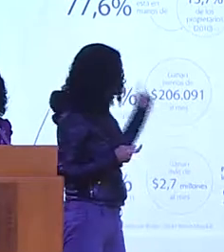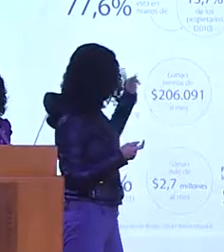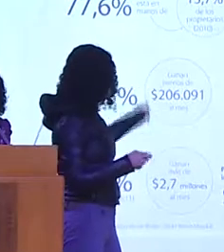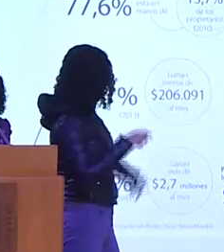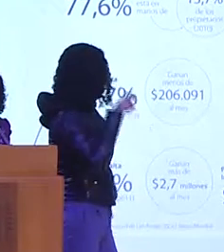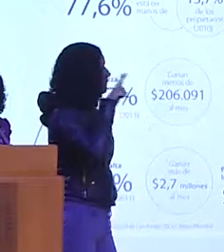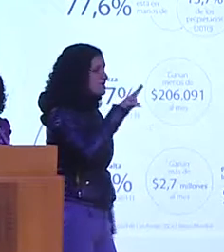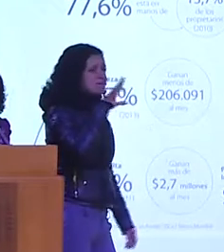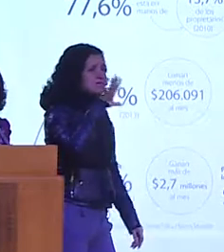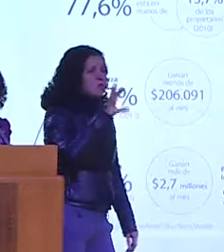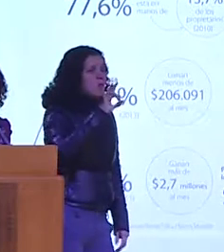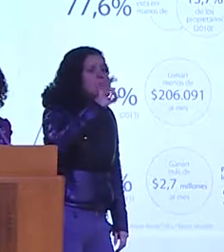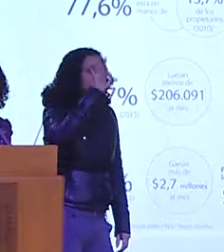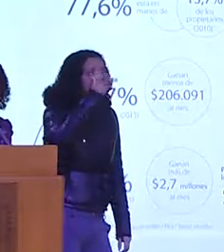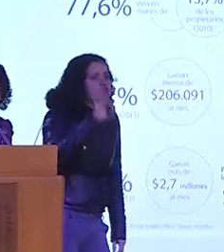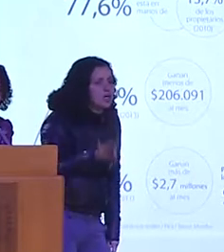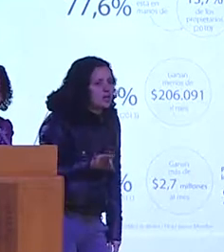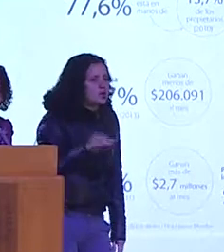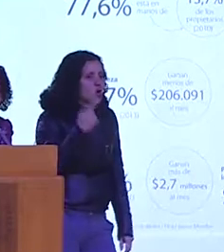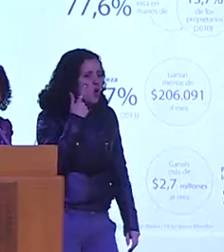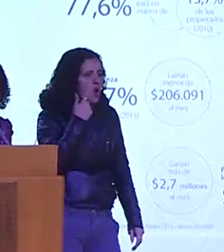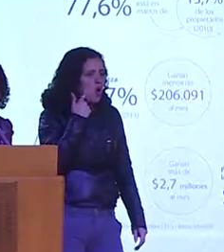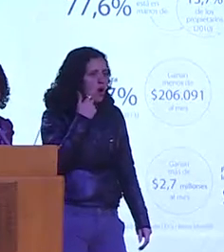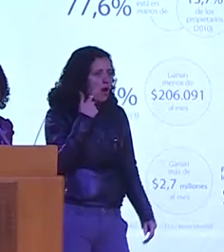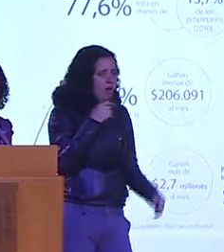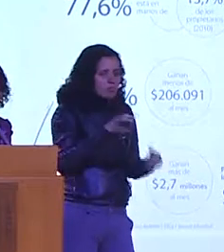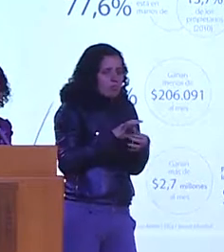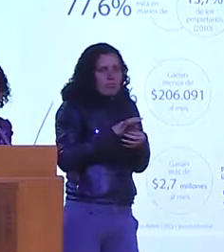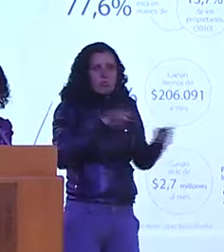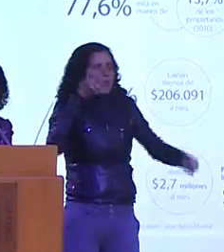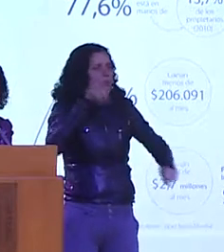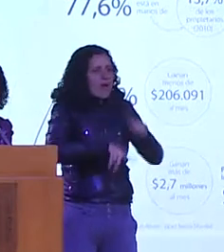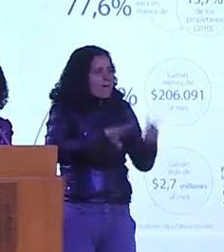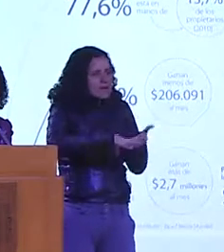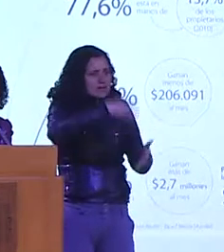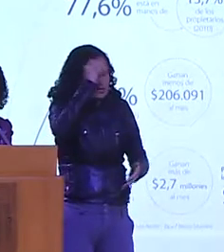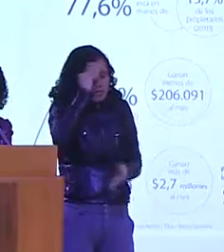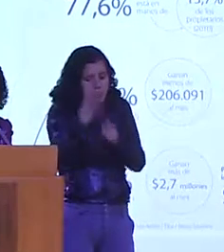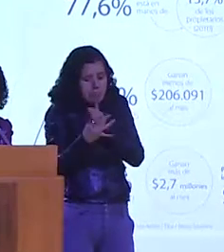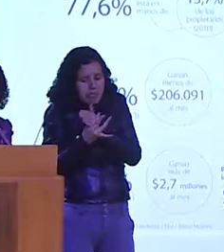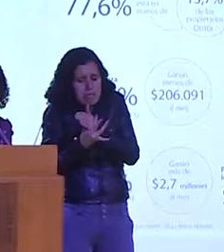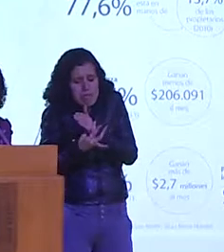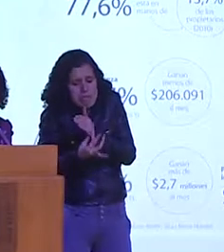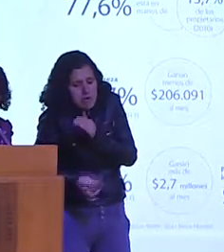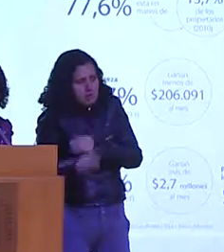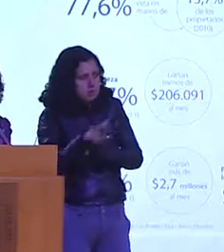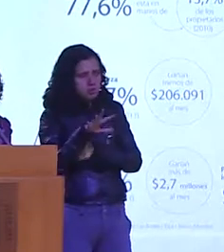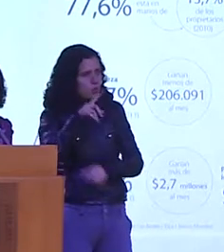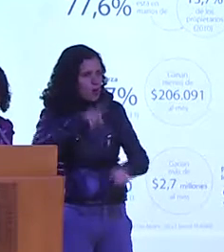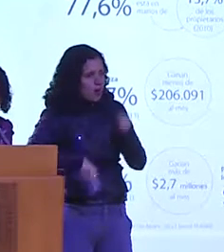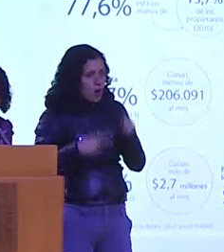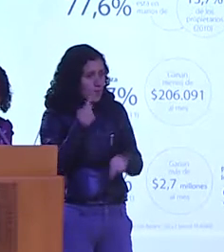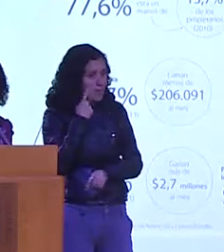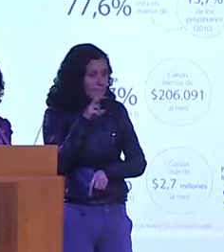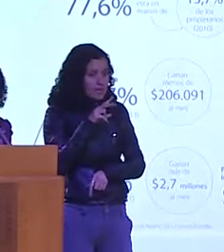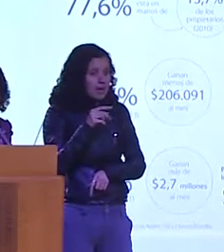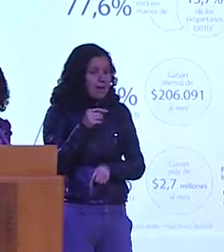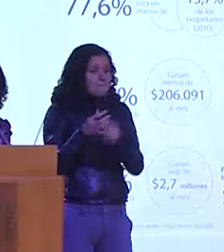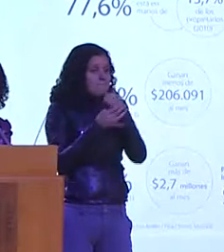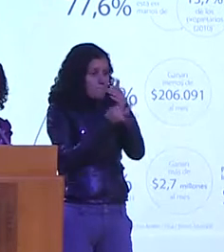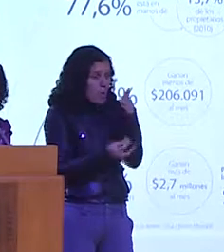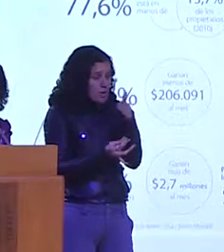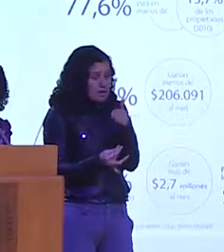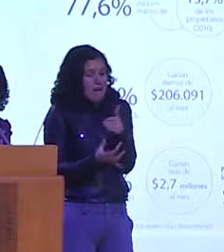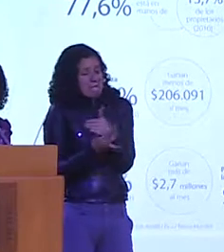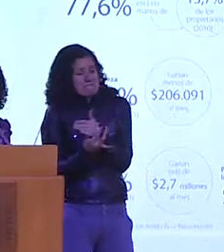25% es la brecha de aprendizaje entre los niños más y menos pobres. Entonces, entre los pobres, los más pobres